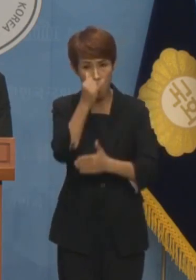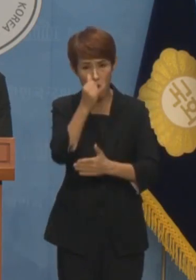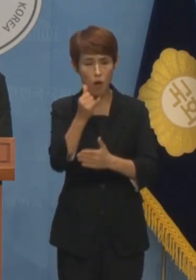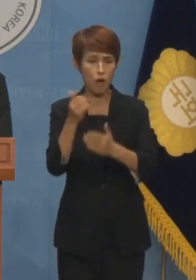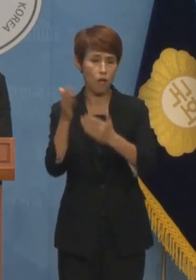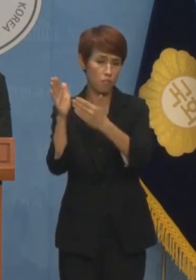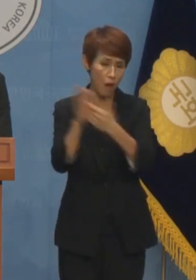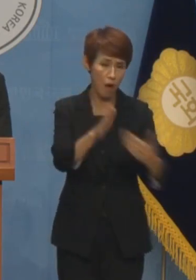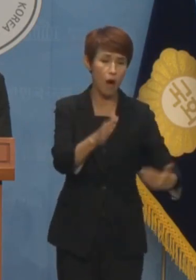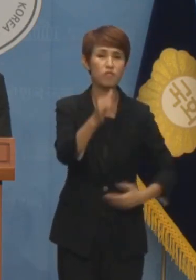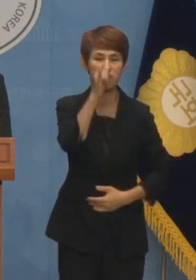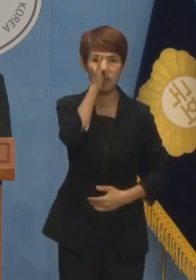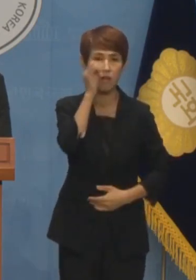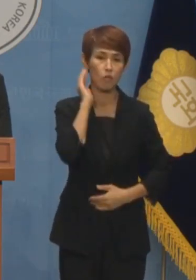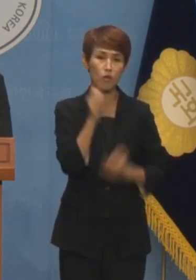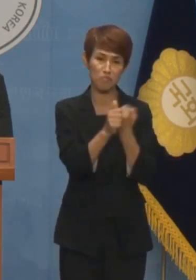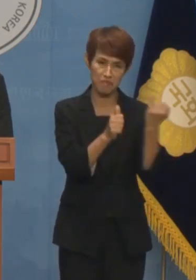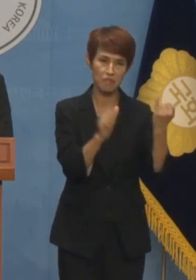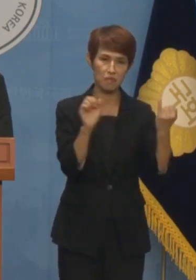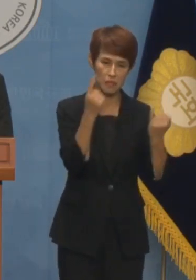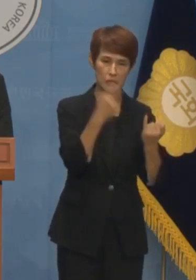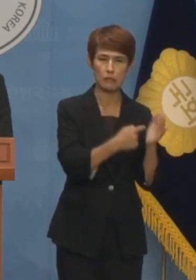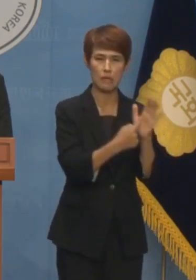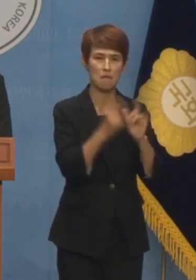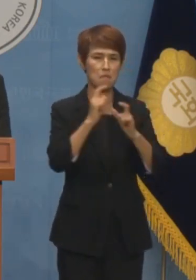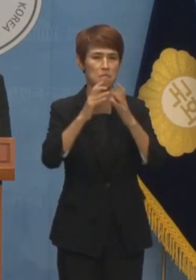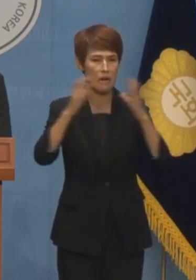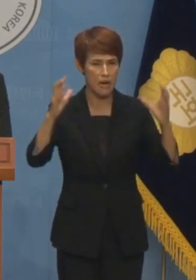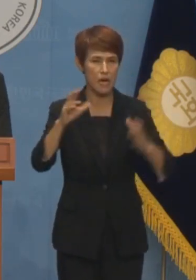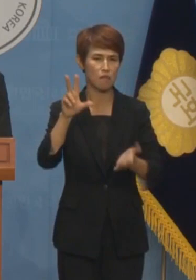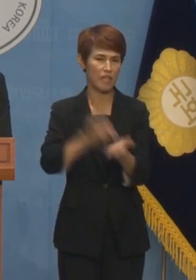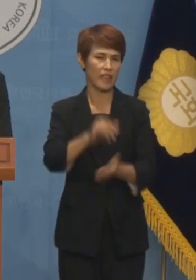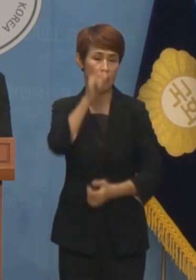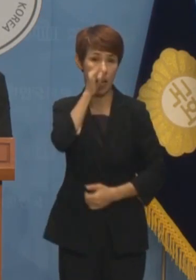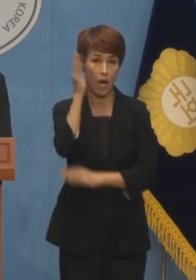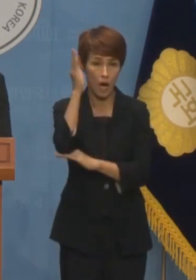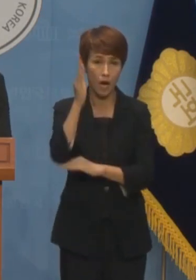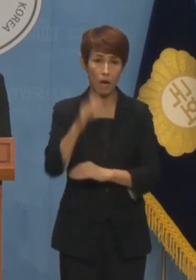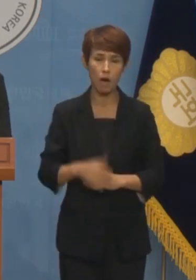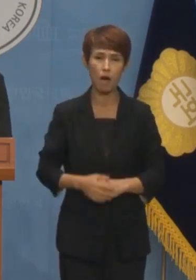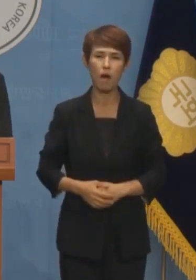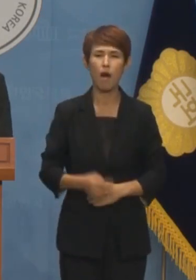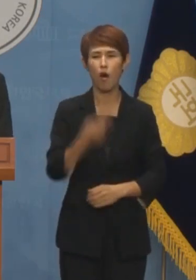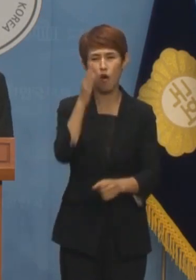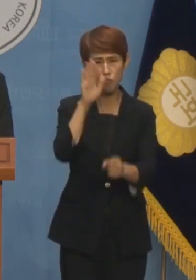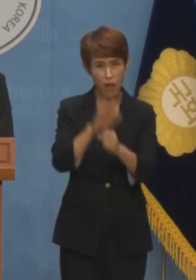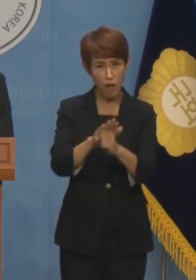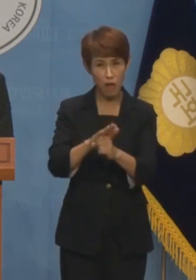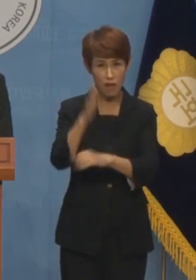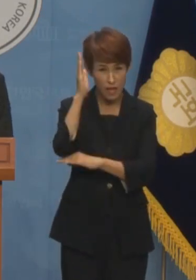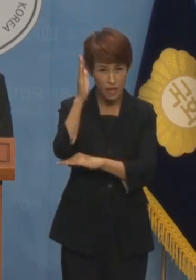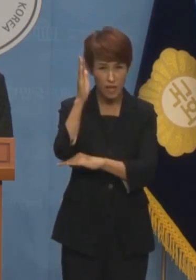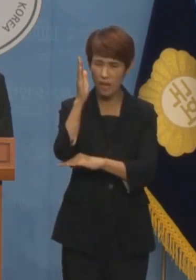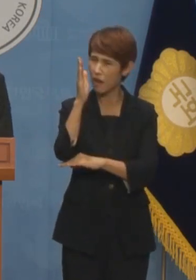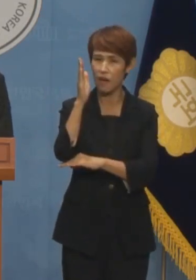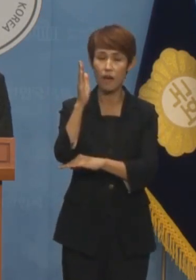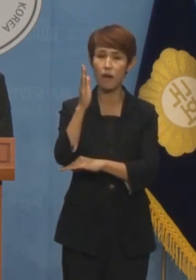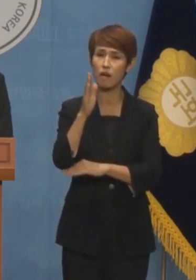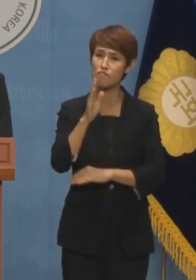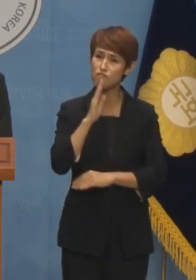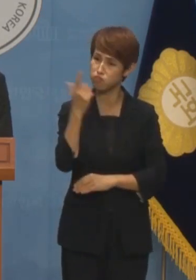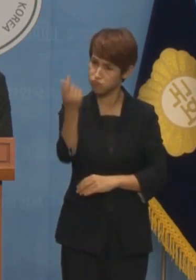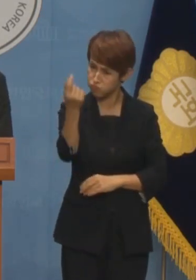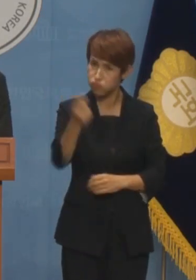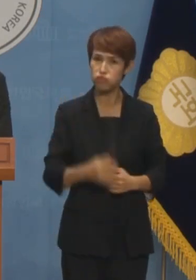큰데 영부인이라 정치화되었다고 주장했습니다. 억울하다며 말했겠지만 핵심 참으로 잘